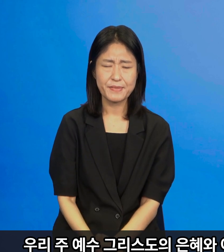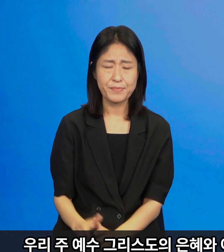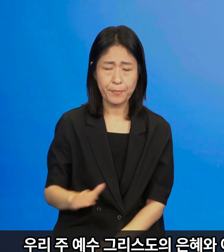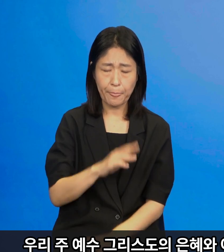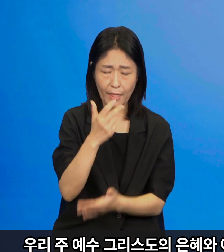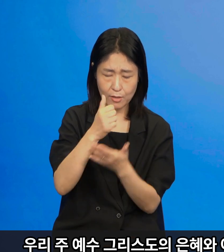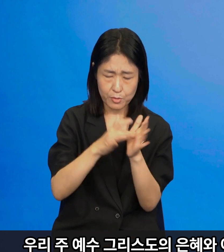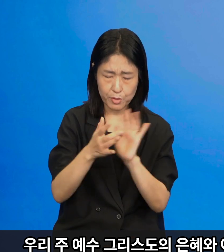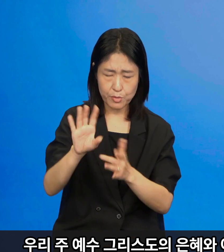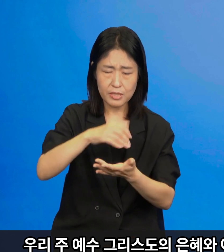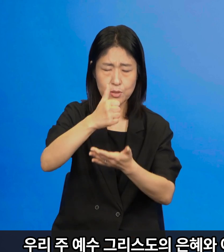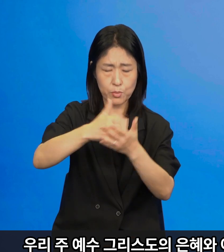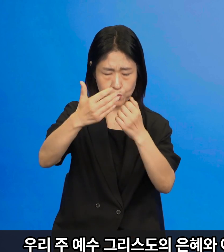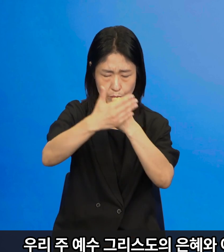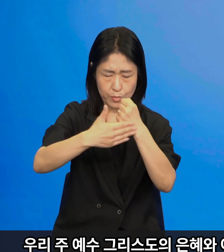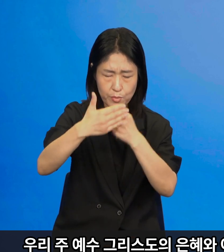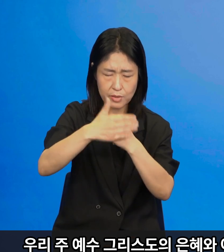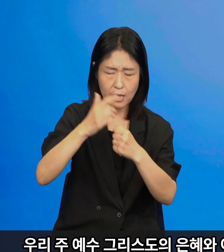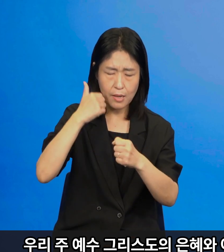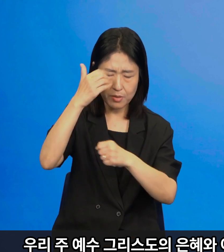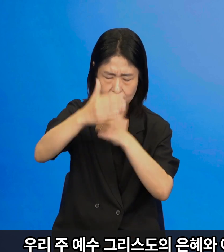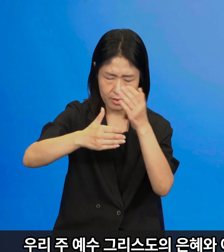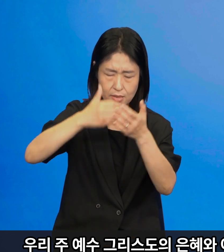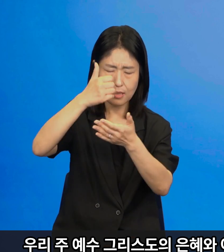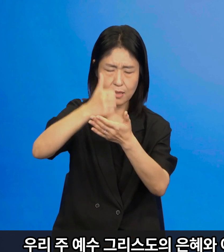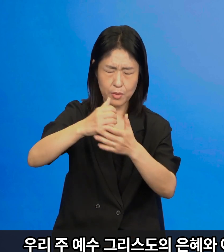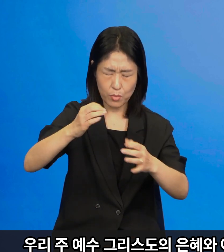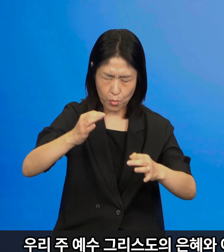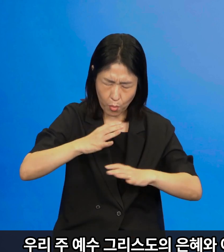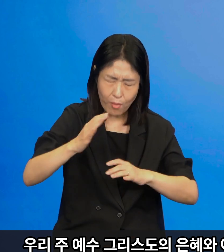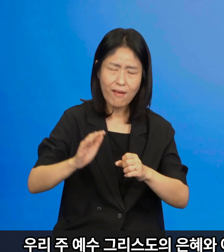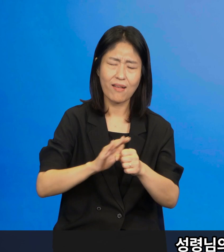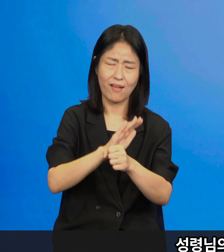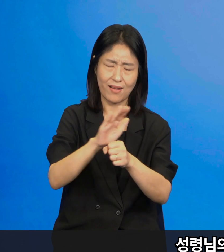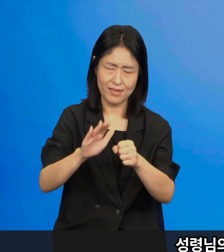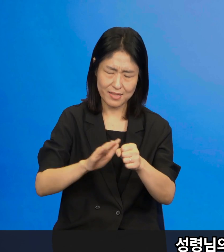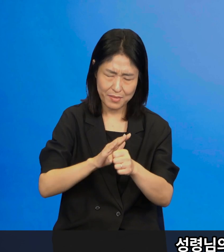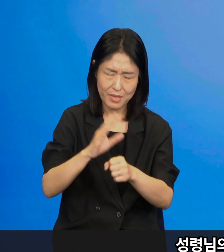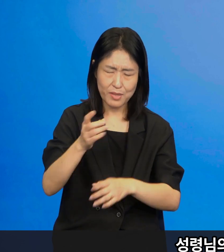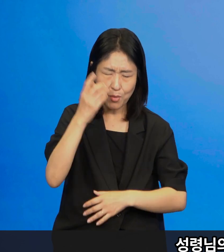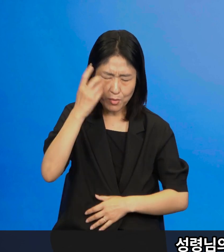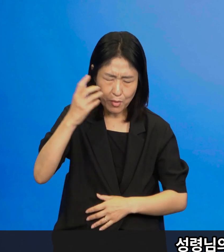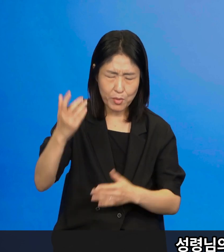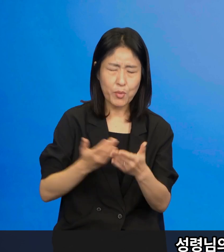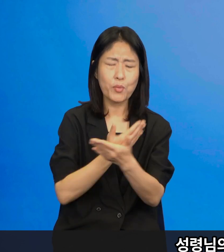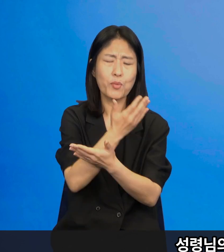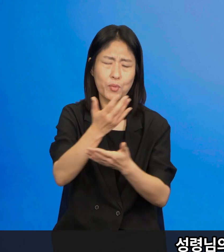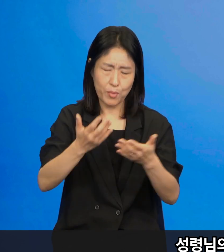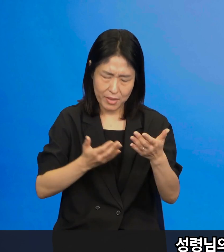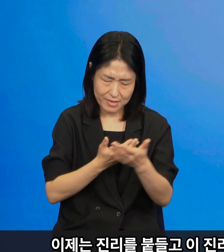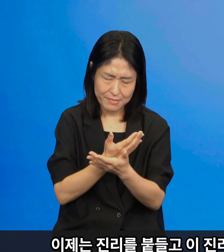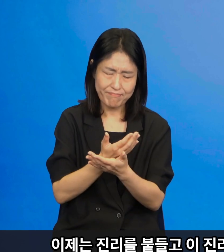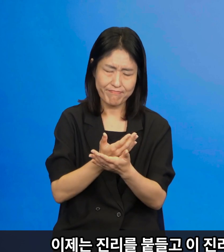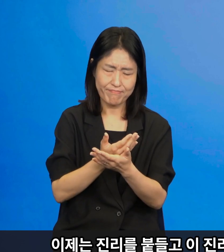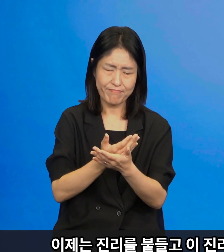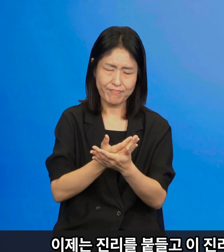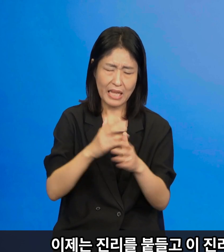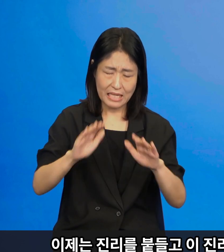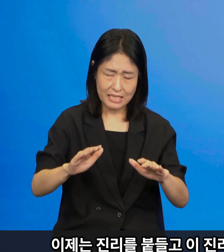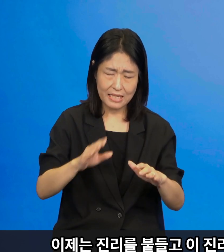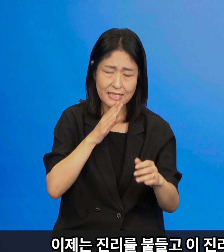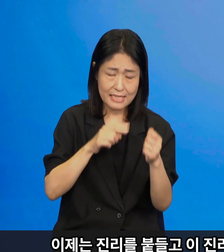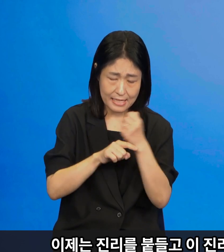우리 주 예수 그리스도의 은혜와 아버지 하나님의 놀라우신 사랑하심과 성령님의 교통하심이 이제는